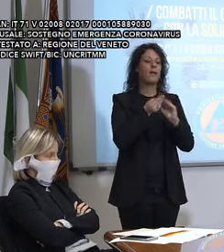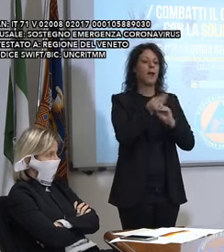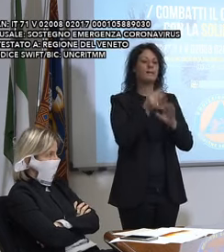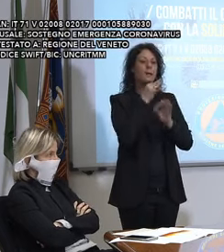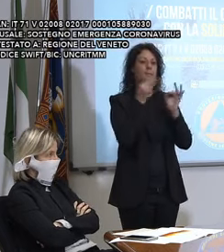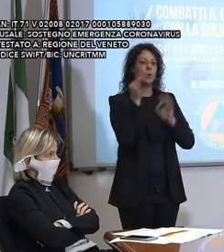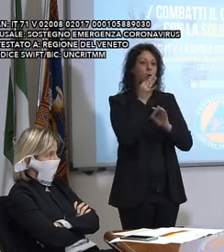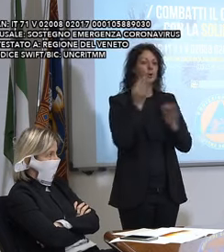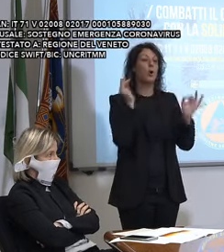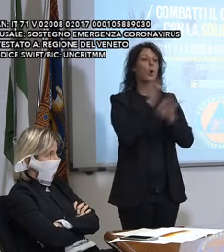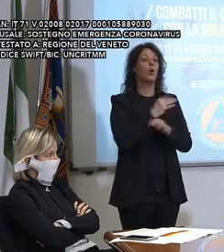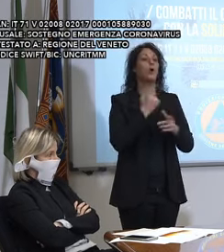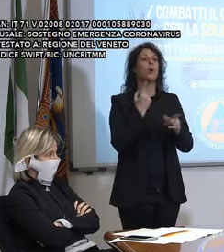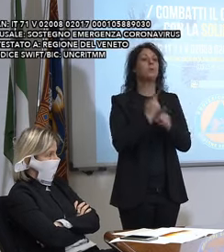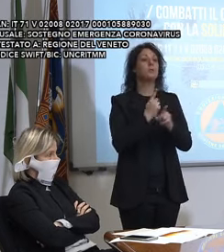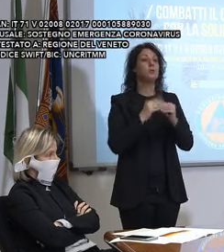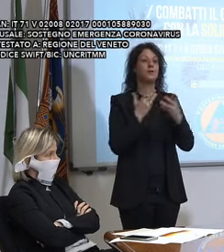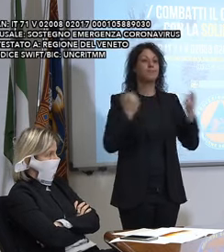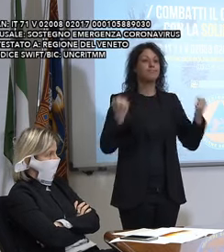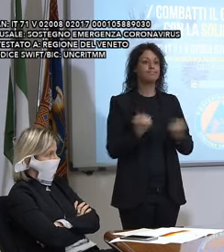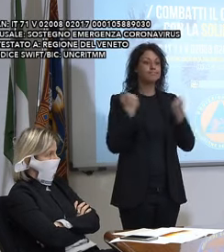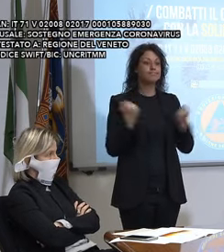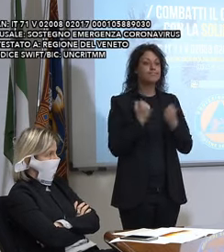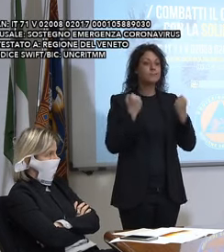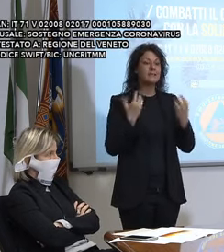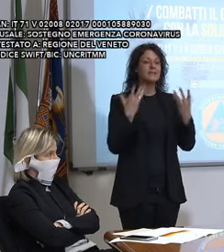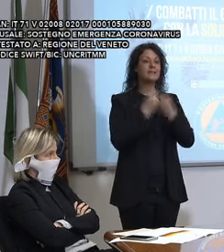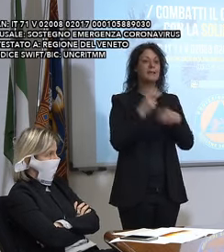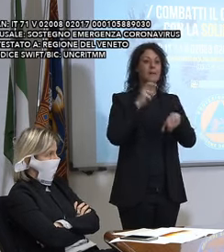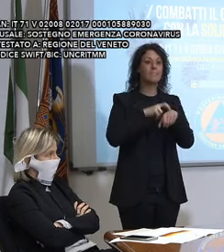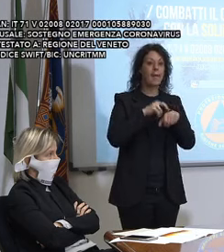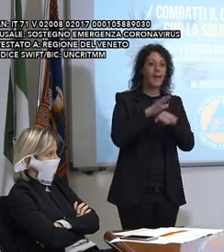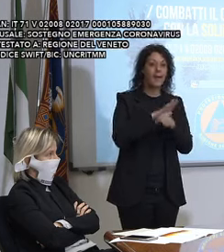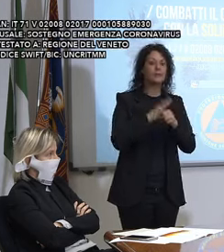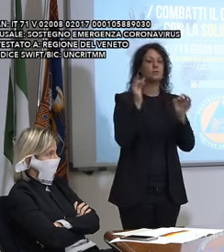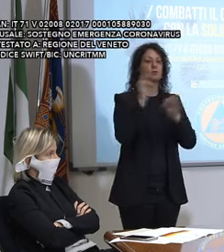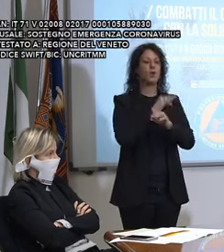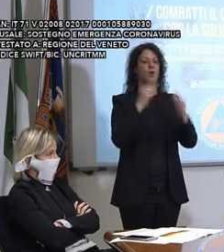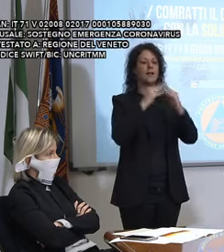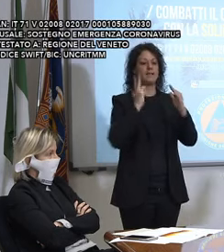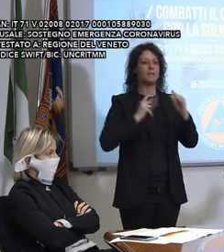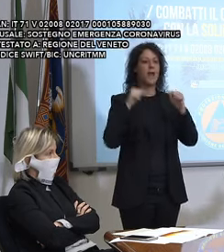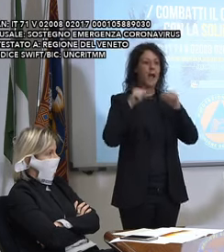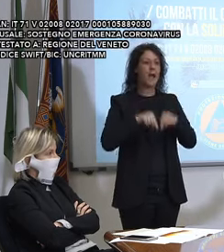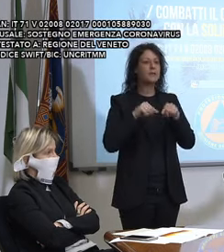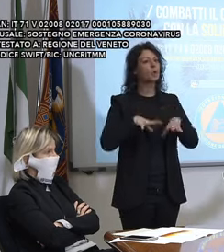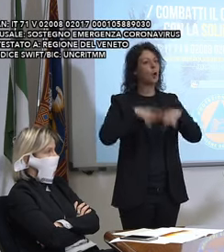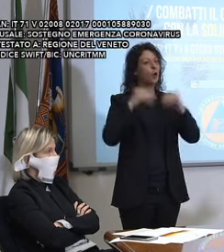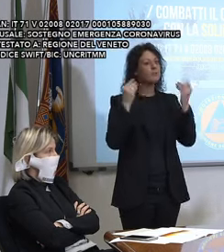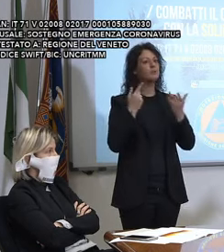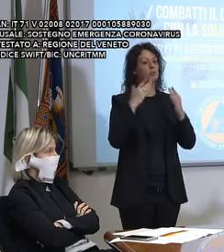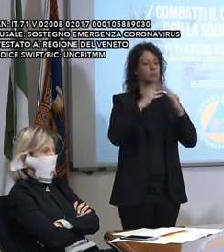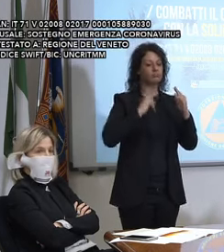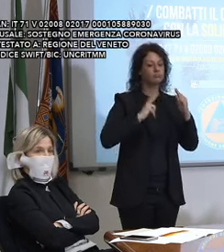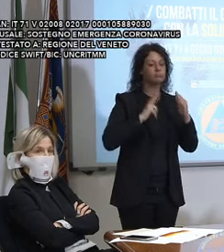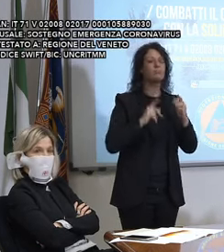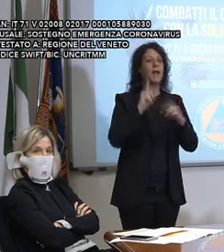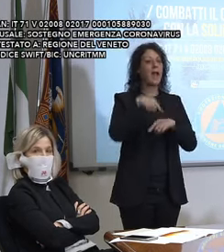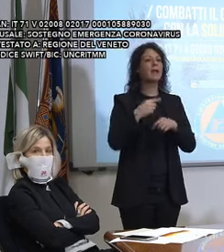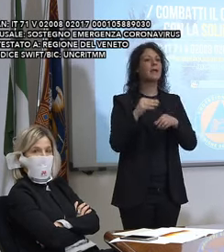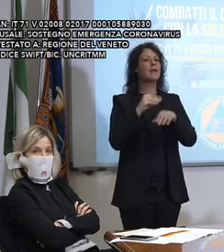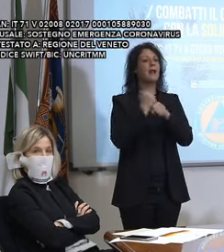facendo noi, no? con i medici, piuttosto che le case di riposo, adesso facciamo i farmacisti, ti potremmo beccare dei positivi asintomatici,